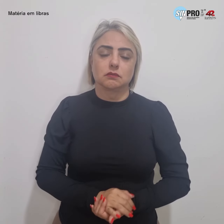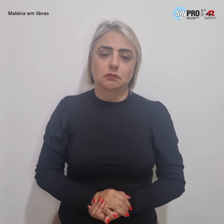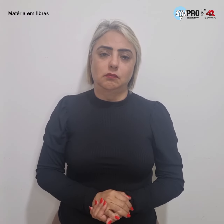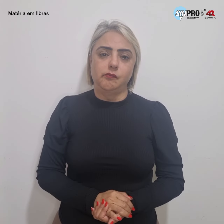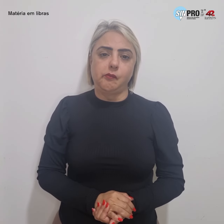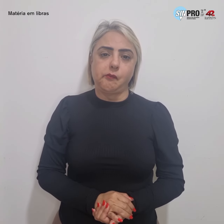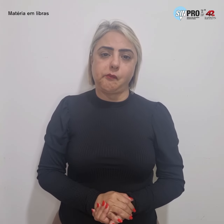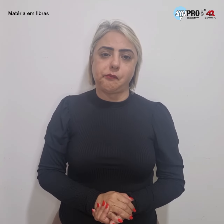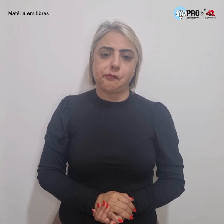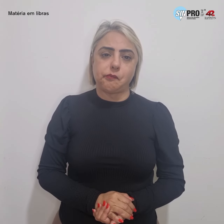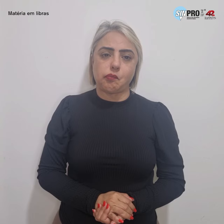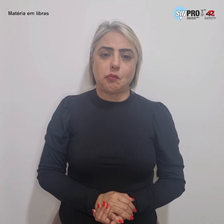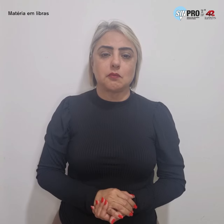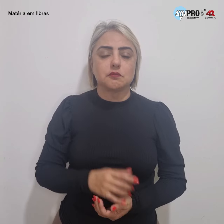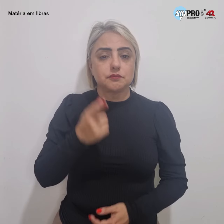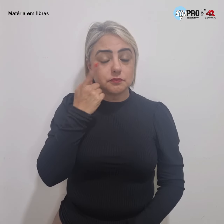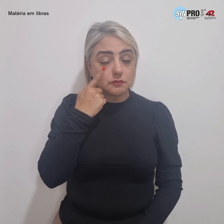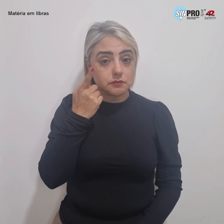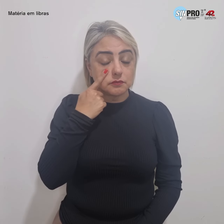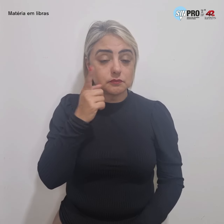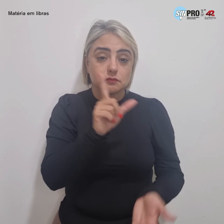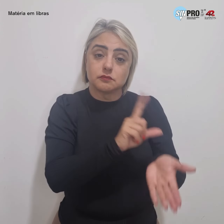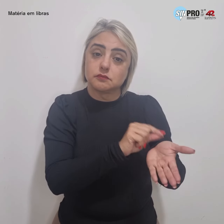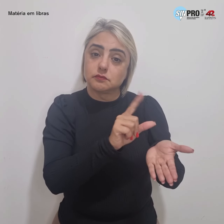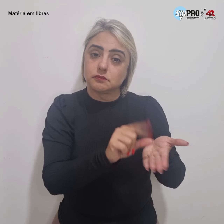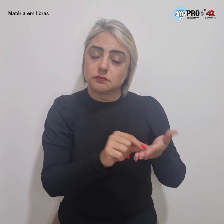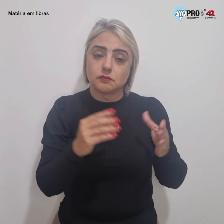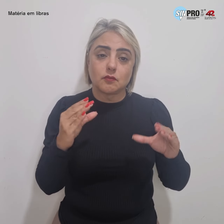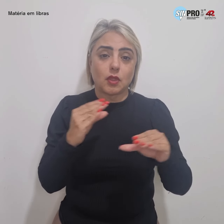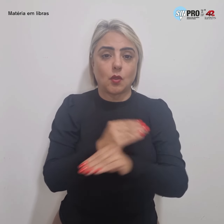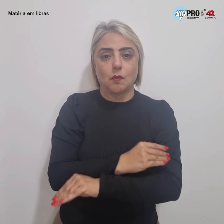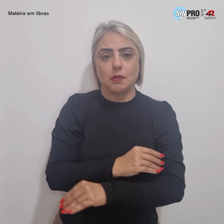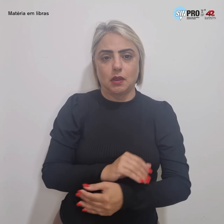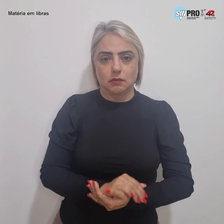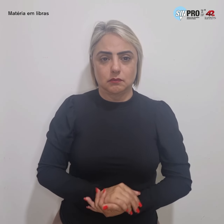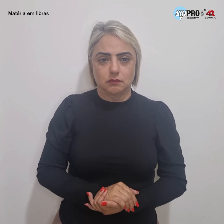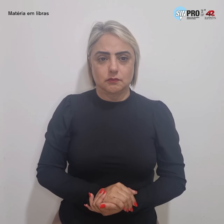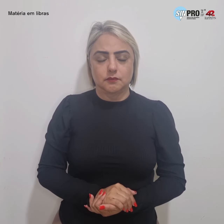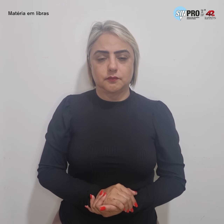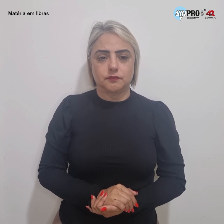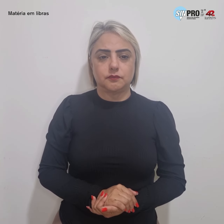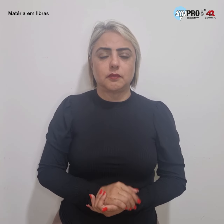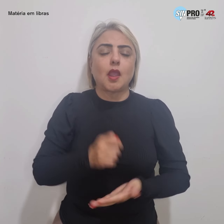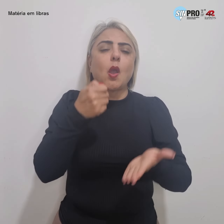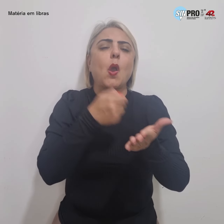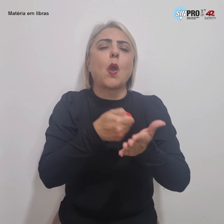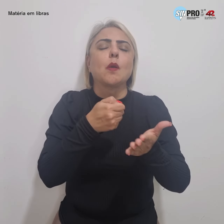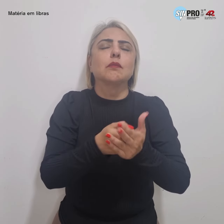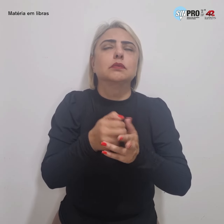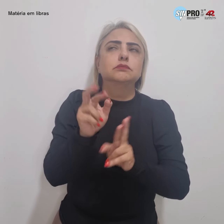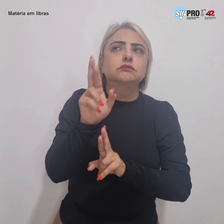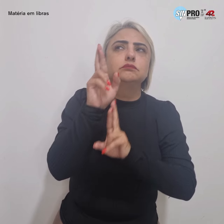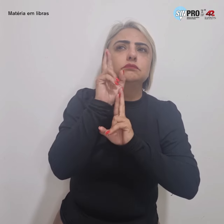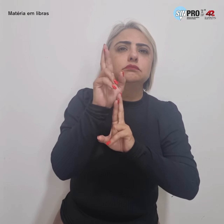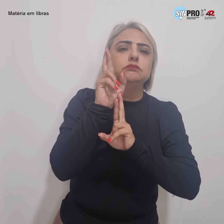prioridade. Confira o artigo na íntegra. O dever da esperança na